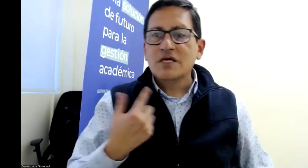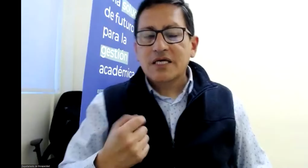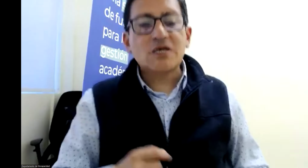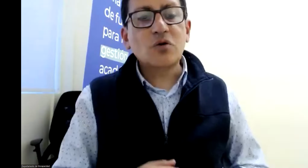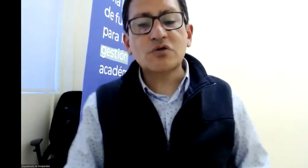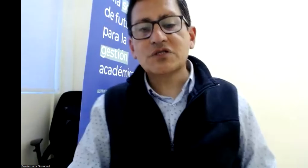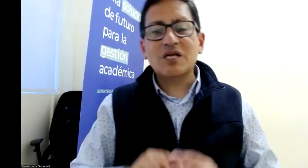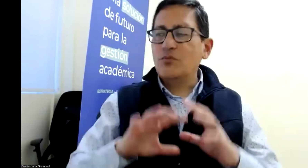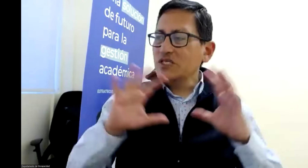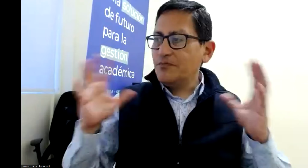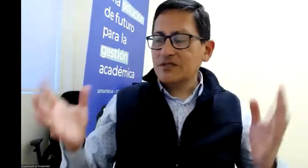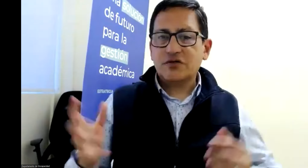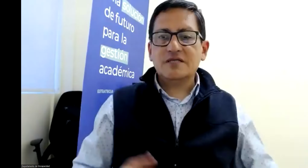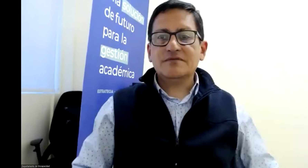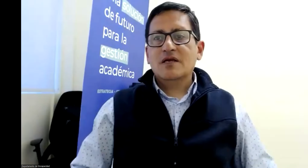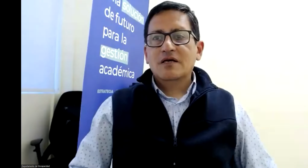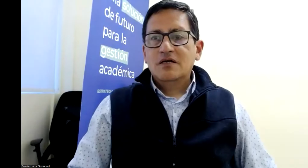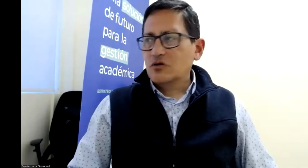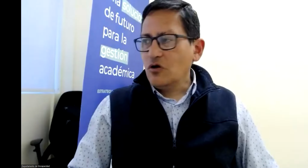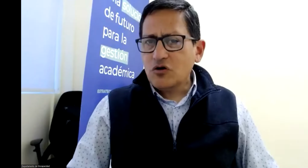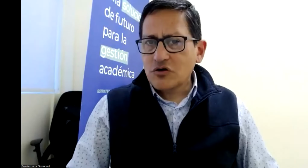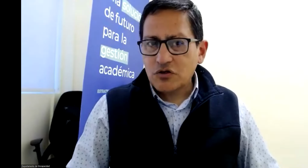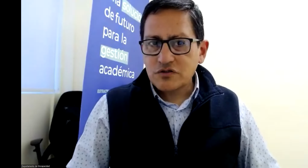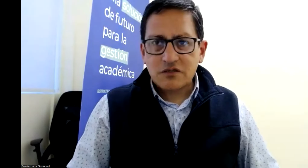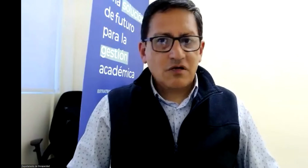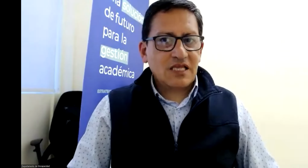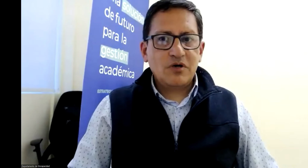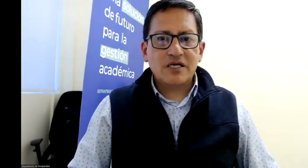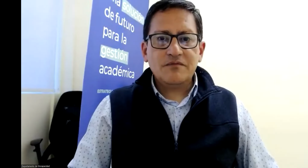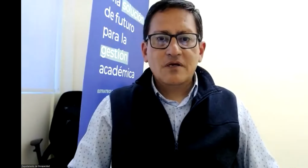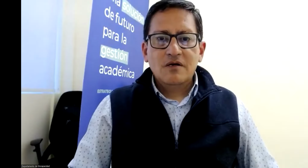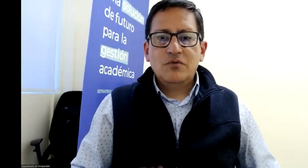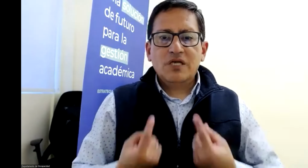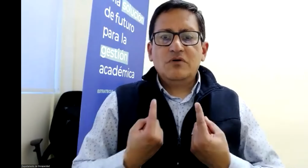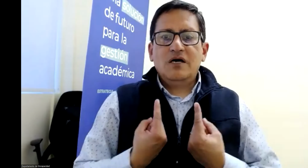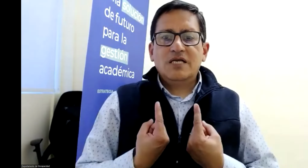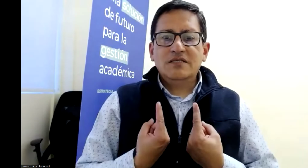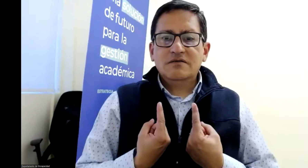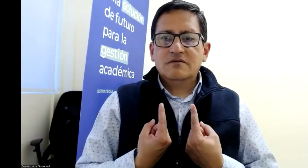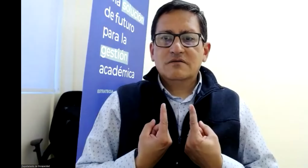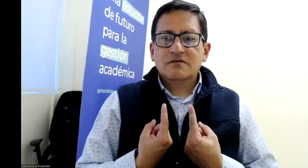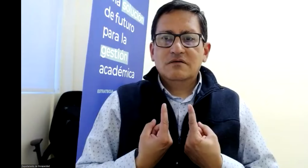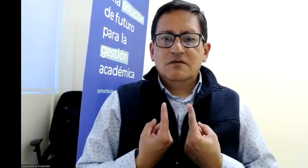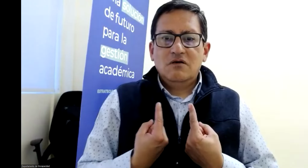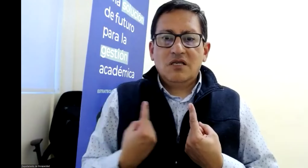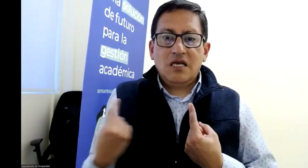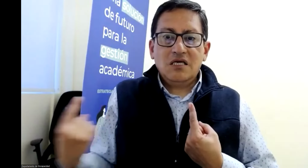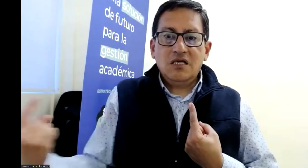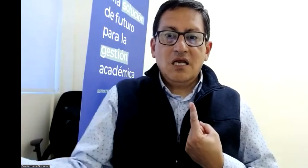incluso si hubieran muchas personas todos nosotros ¿cierto? los que estamos aquí podríamos hacer así los que están aquí a este